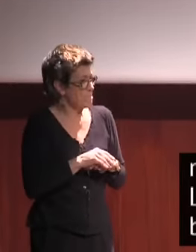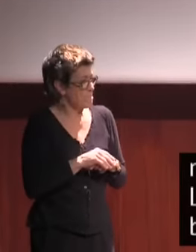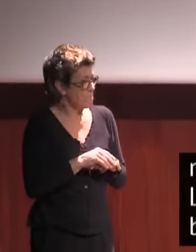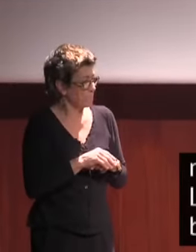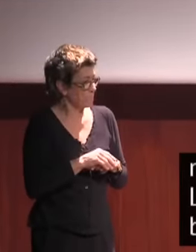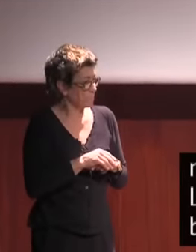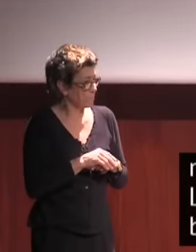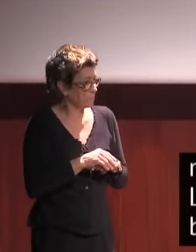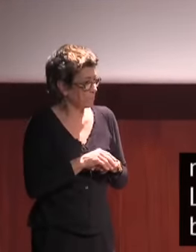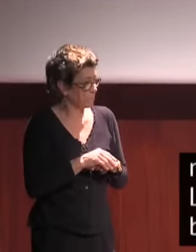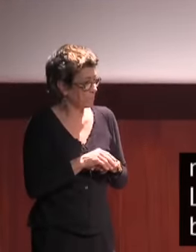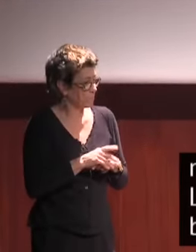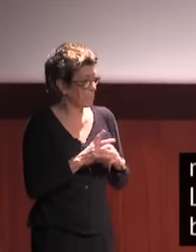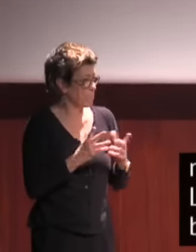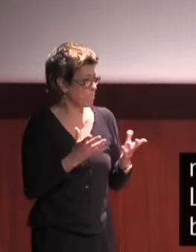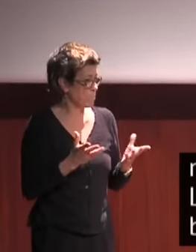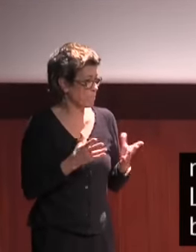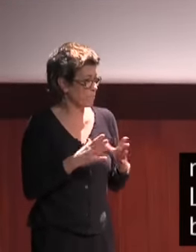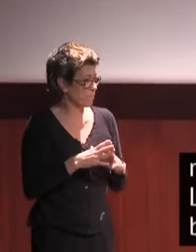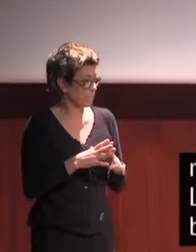c'est...